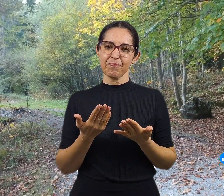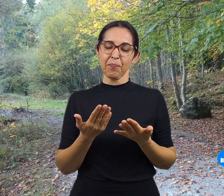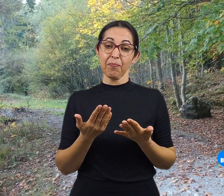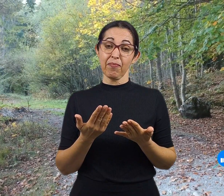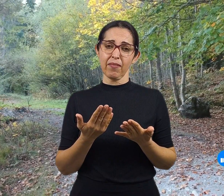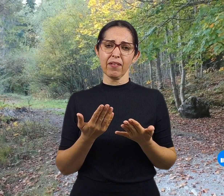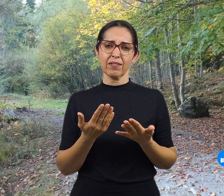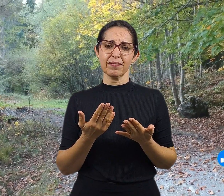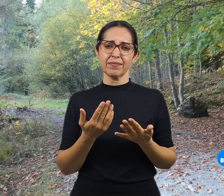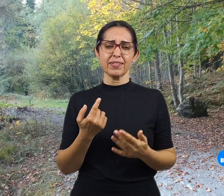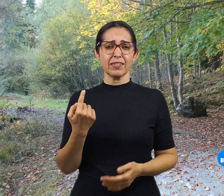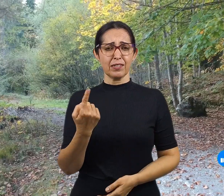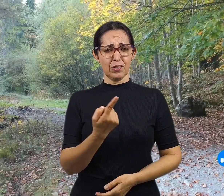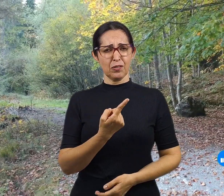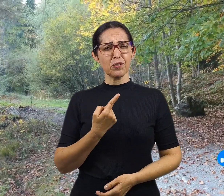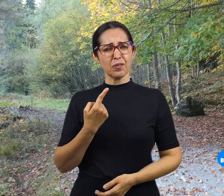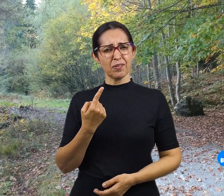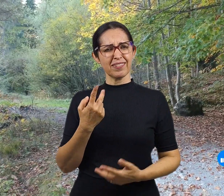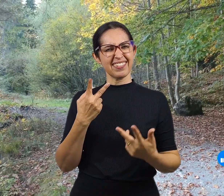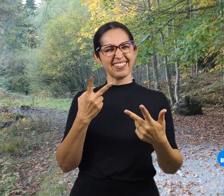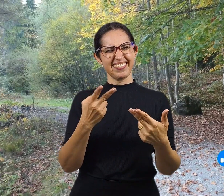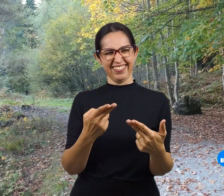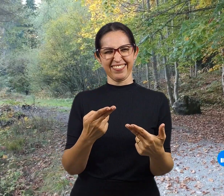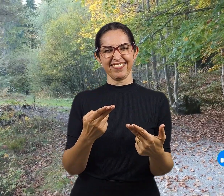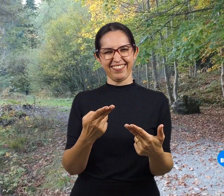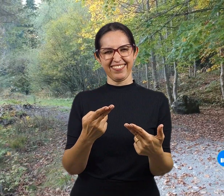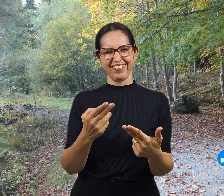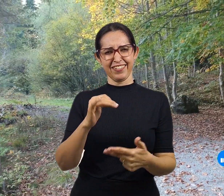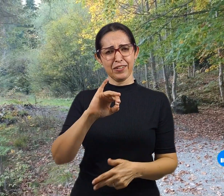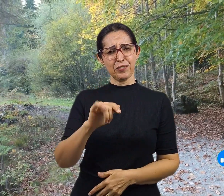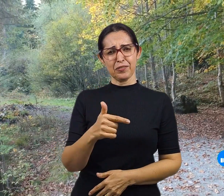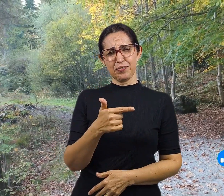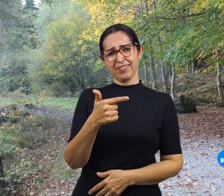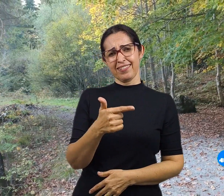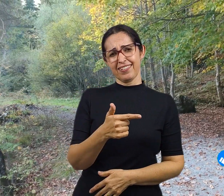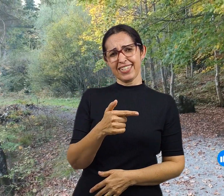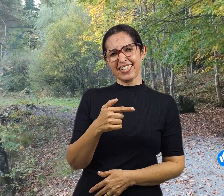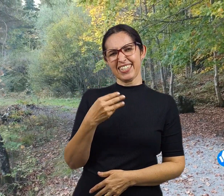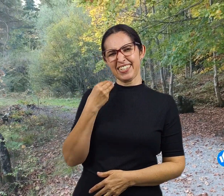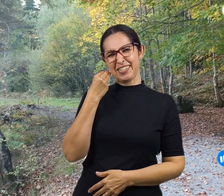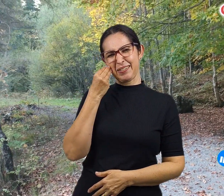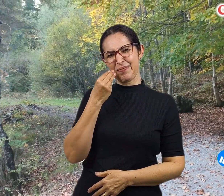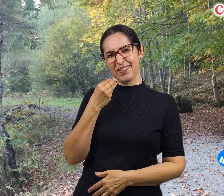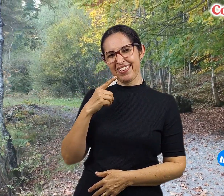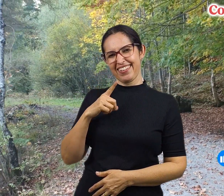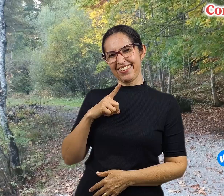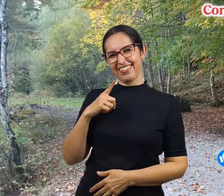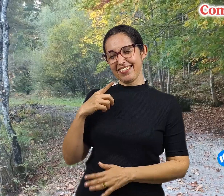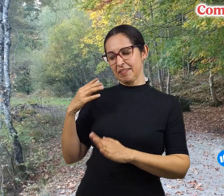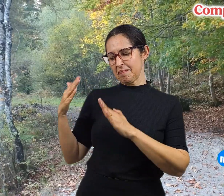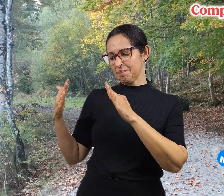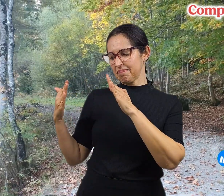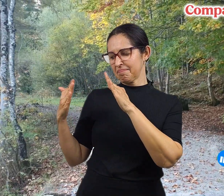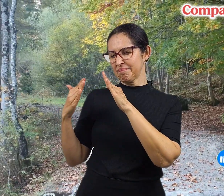toda a nossa experiência com a casa de Deus está profetizado